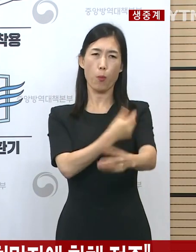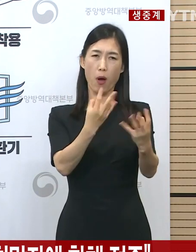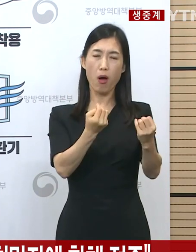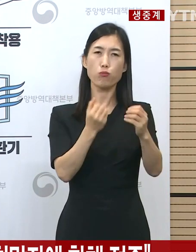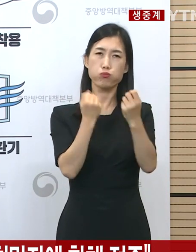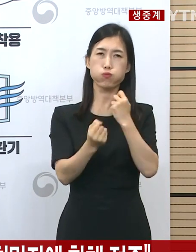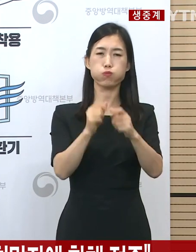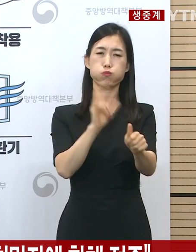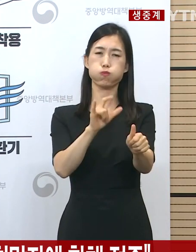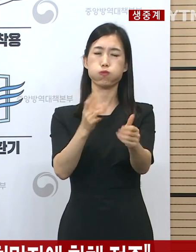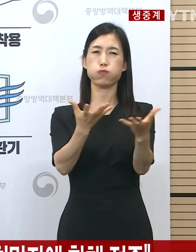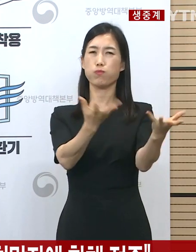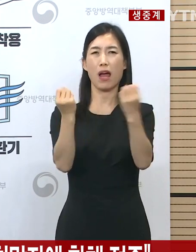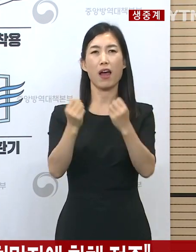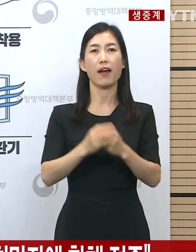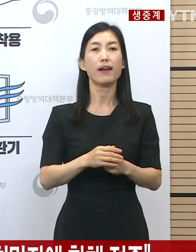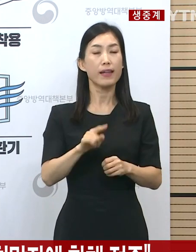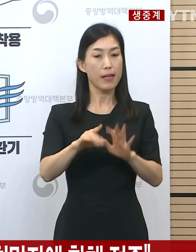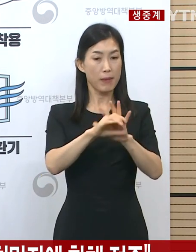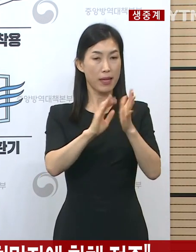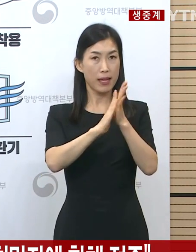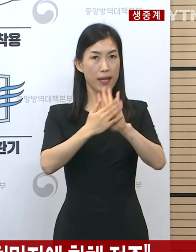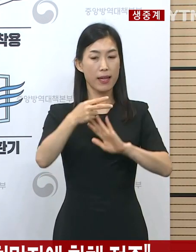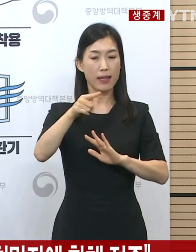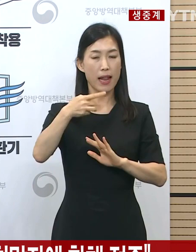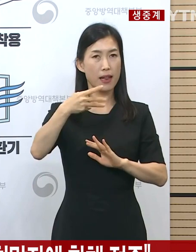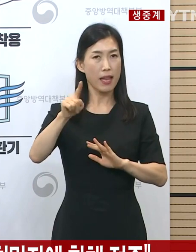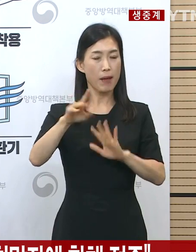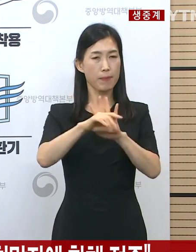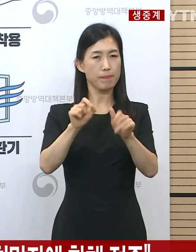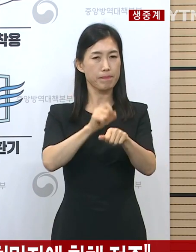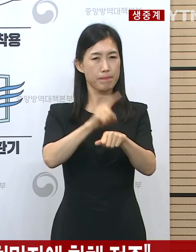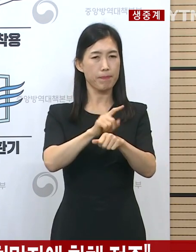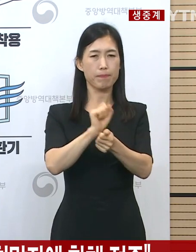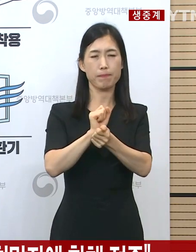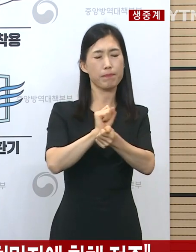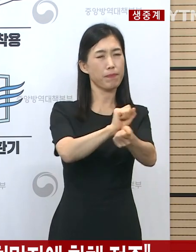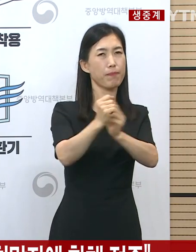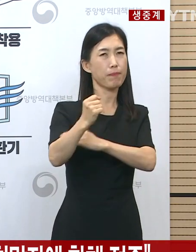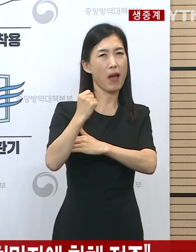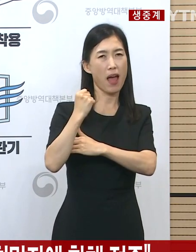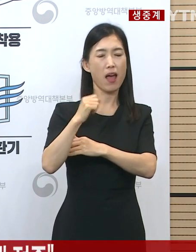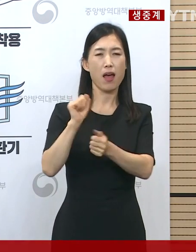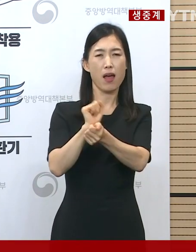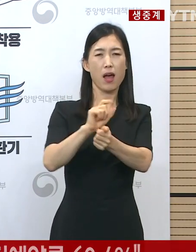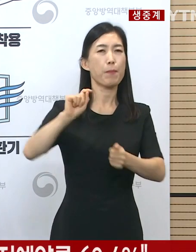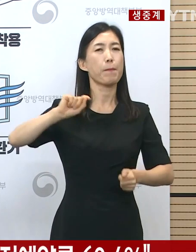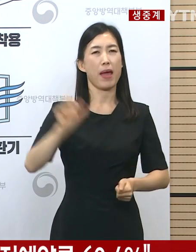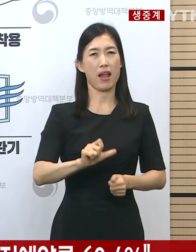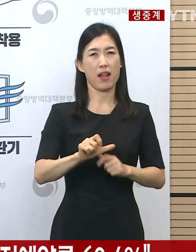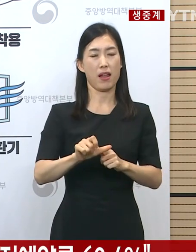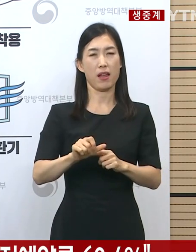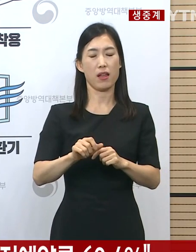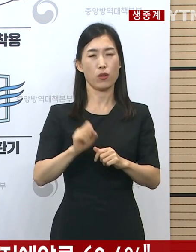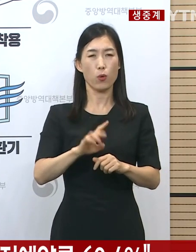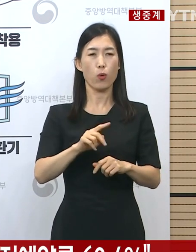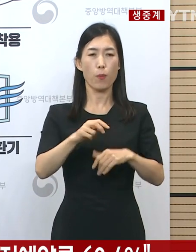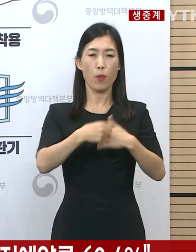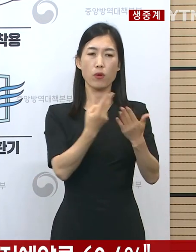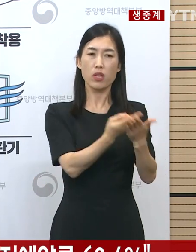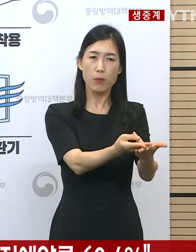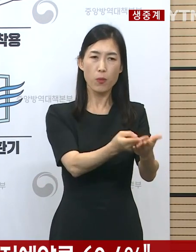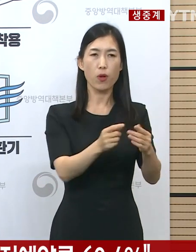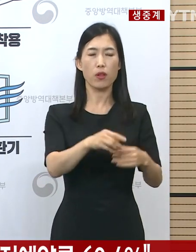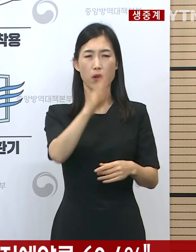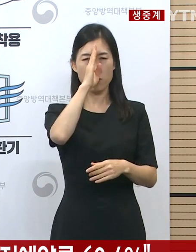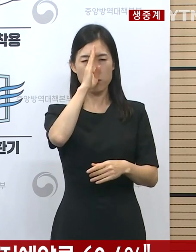있습니다. 델타 바이러스는 전염력이 높고 전파 속도가 굉장히 빠르고 또 입원과 사망의